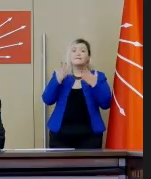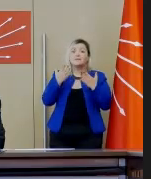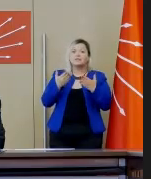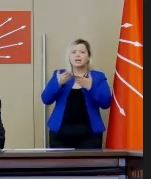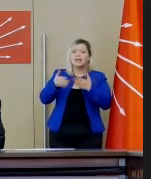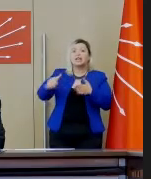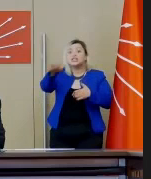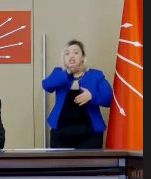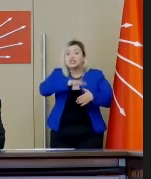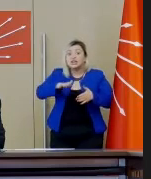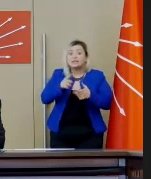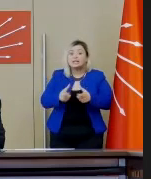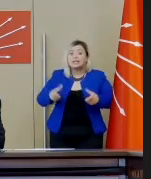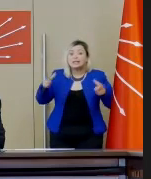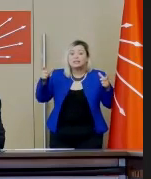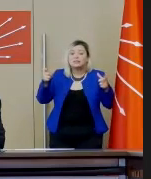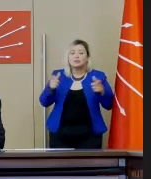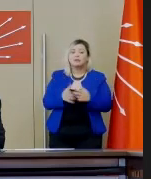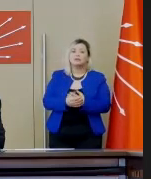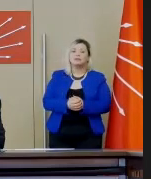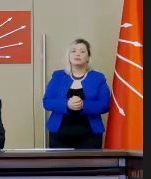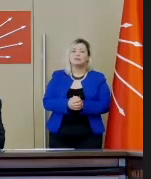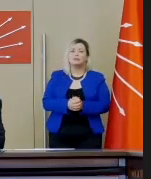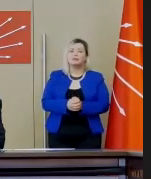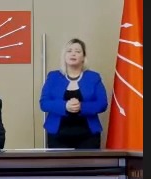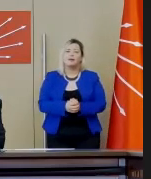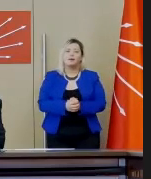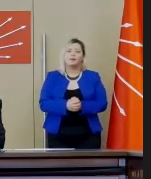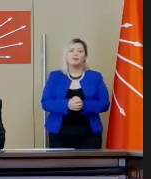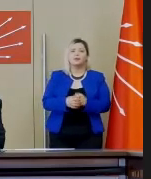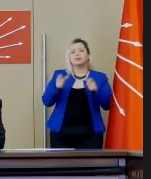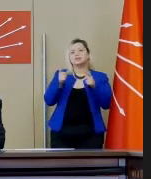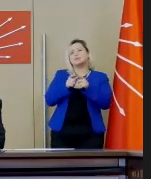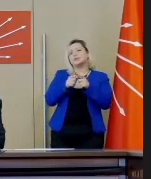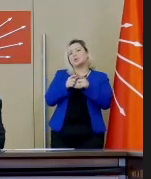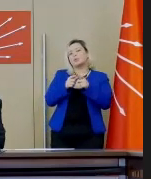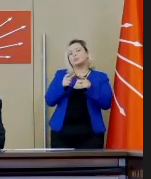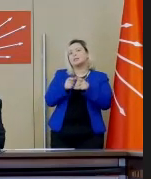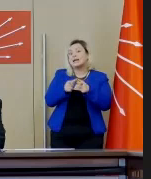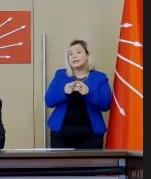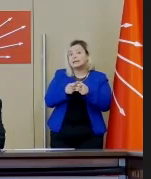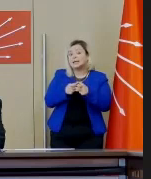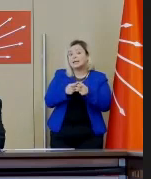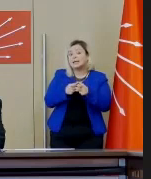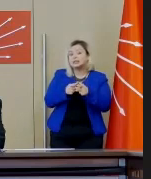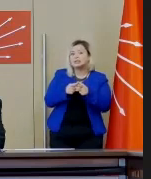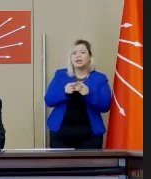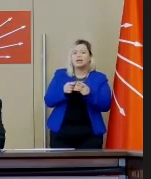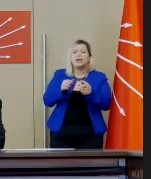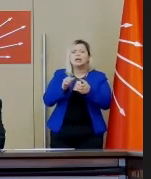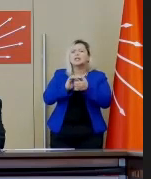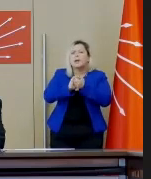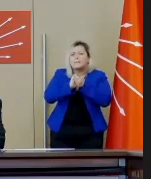çevreye erişim noktasında sivil toplum kuruluşlarıyla da işbirliği yapılarak